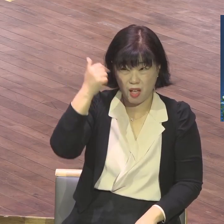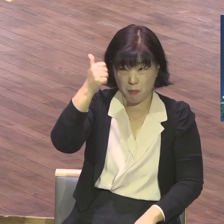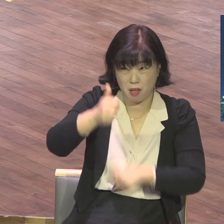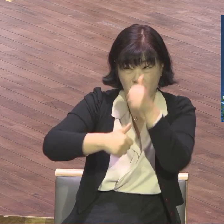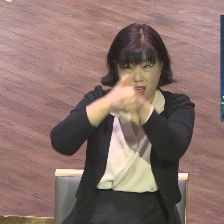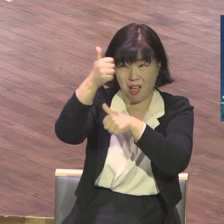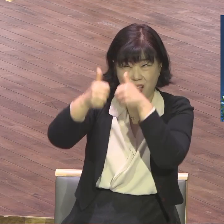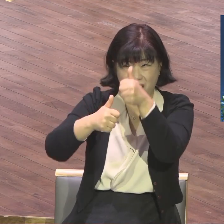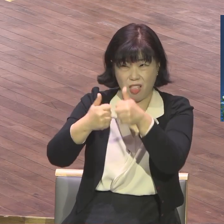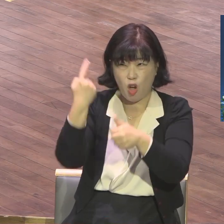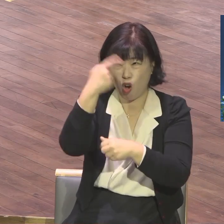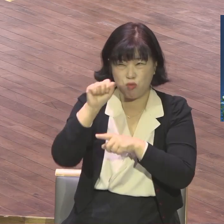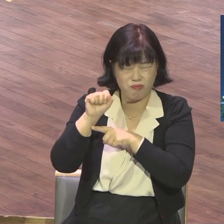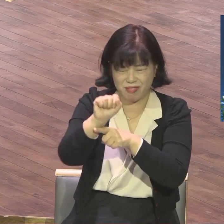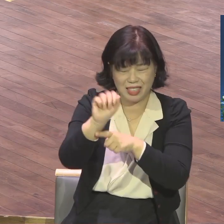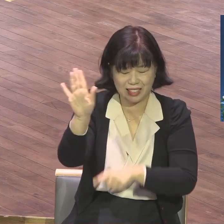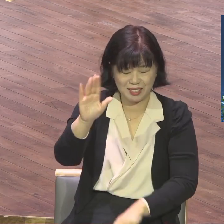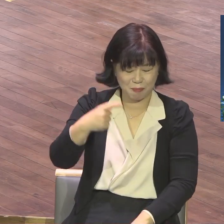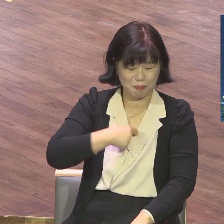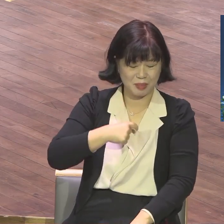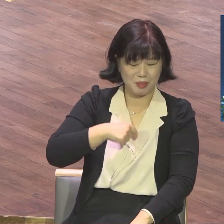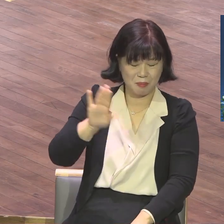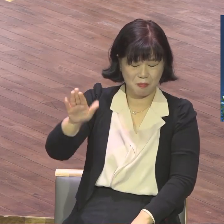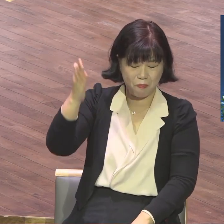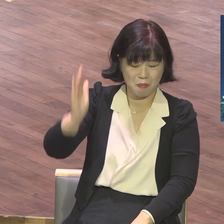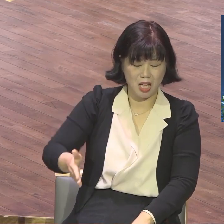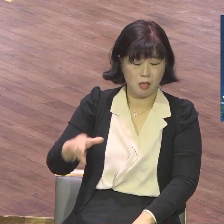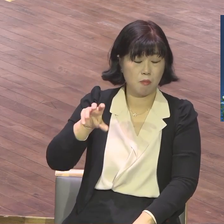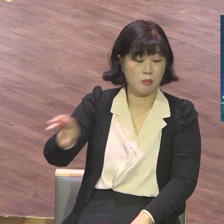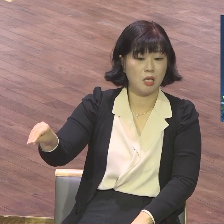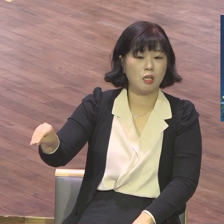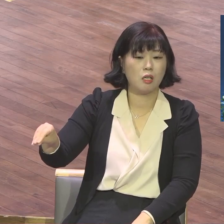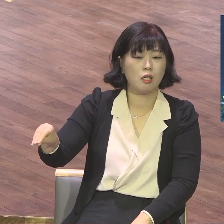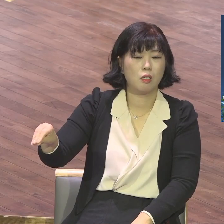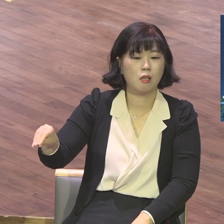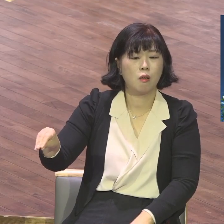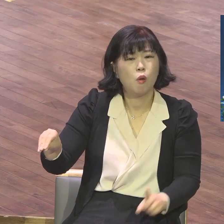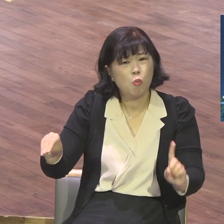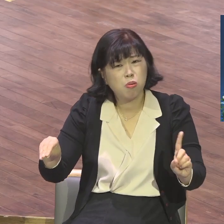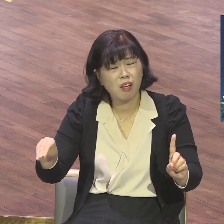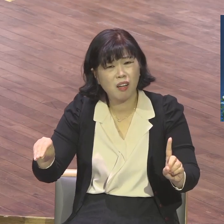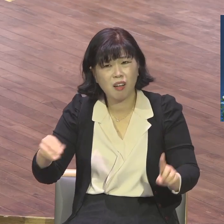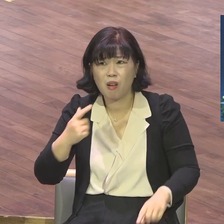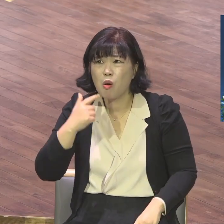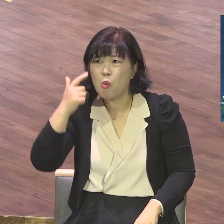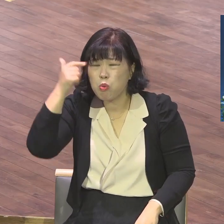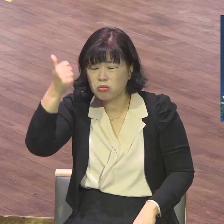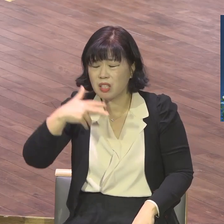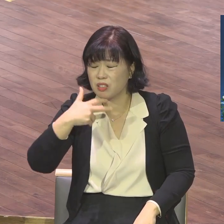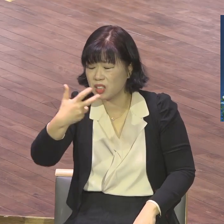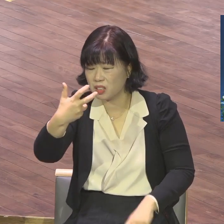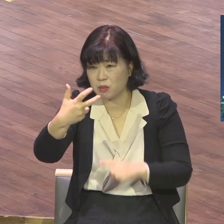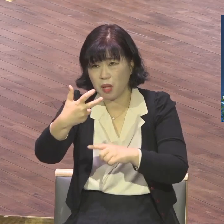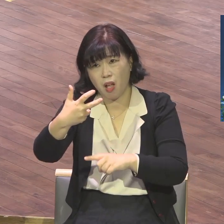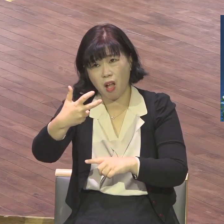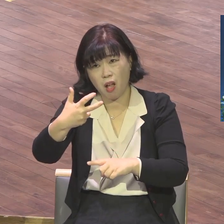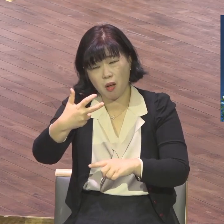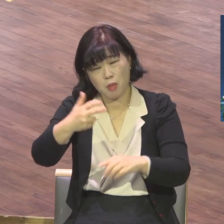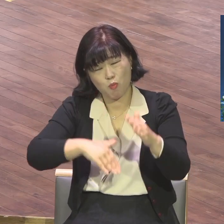막 안 좋아가지고 갈등하다가 교회 갈라지고 찢어지고 그게 무슨 복음입니까? 그게 무슨 교회요?